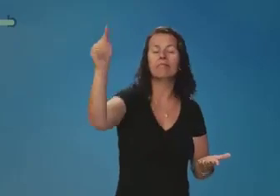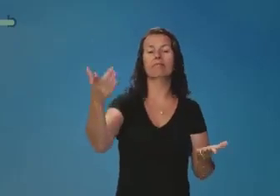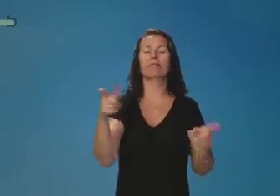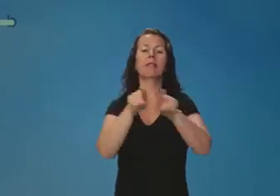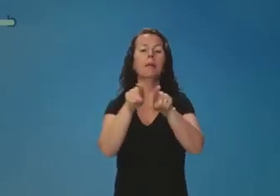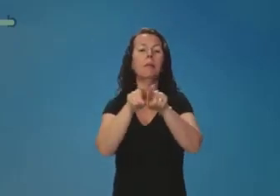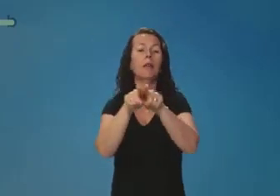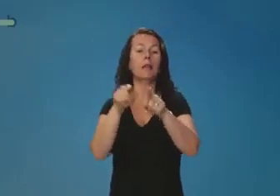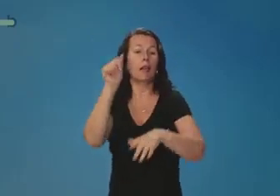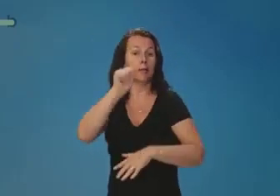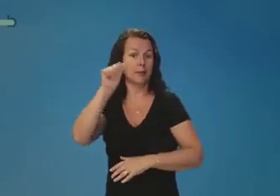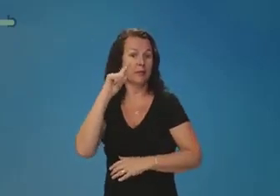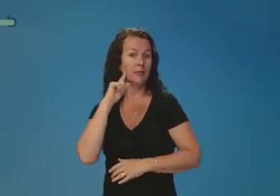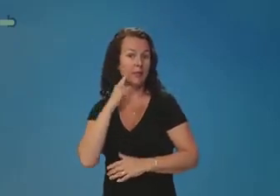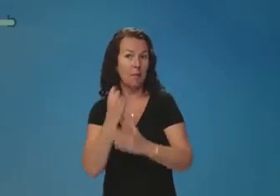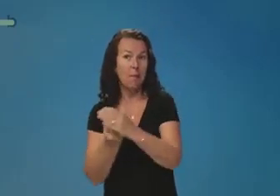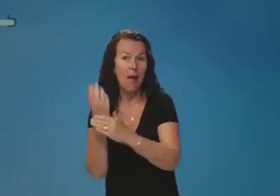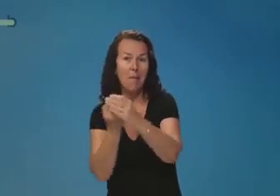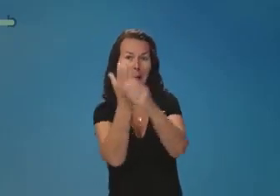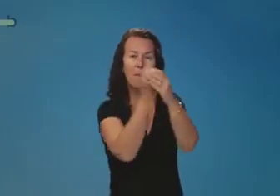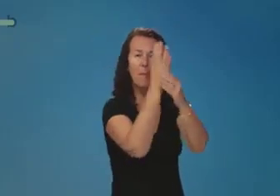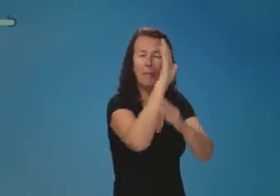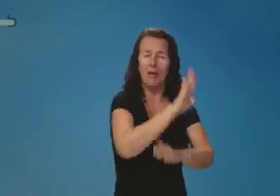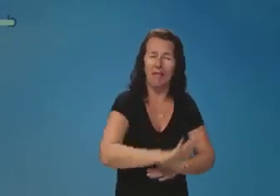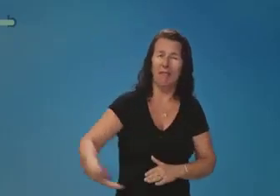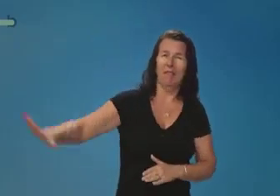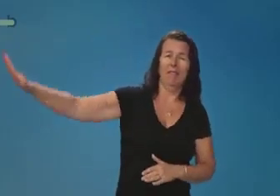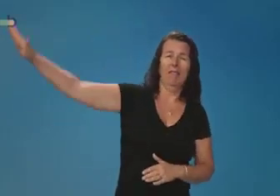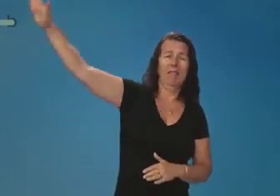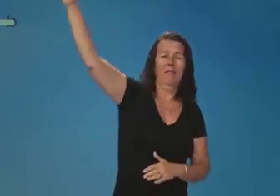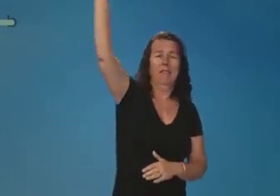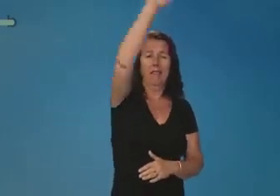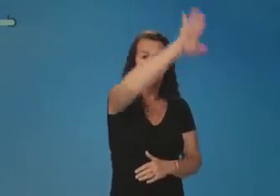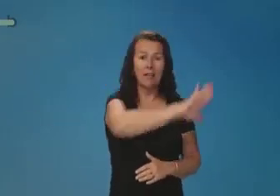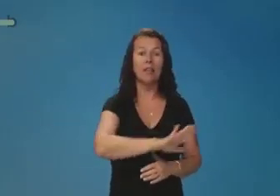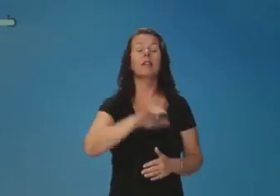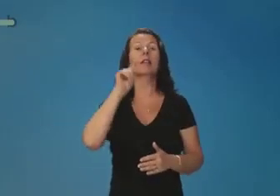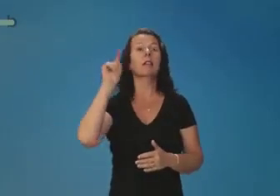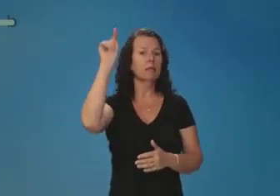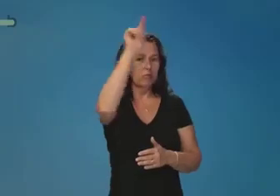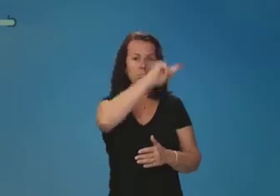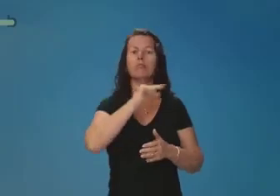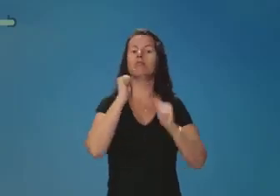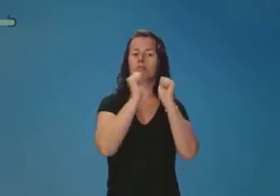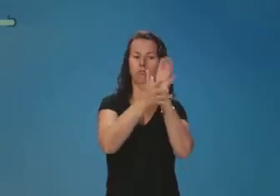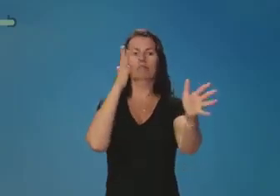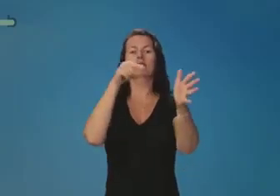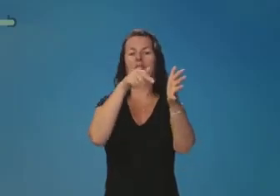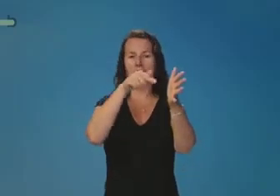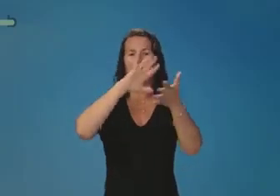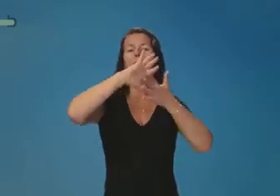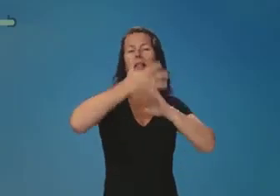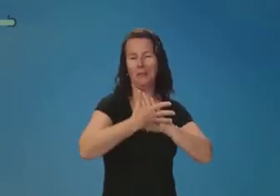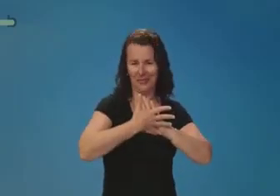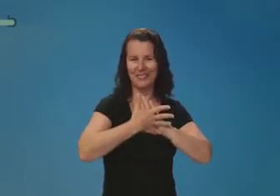nas diversas associações de surdos criadas por todo o país, nesses lugares a Libras é